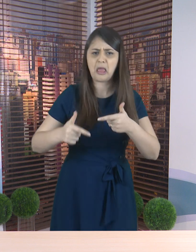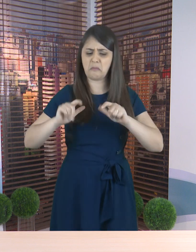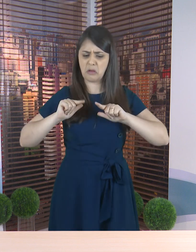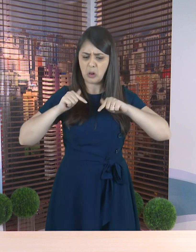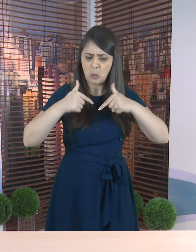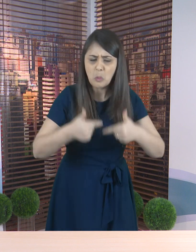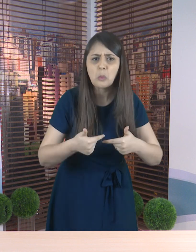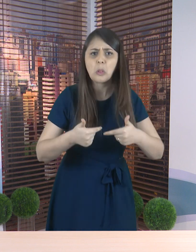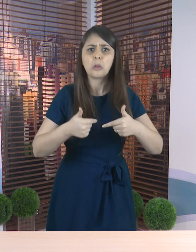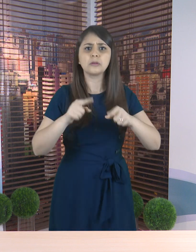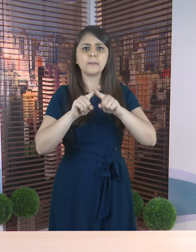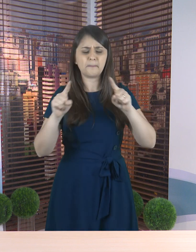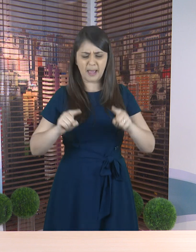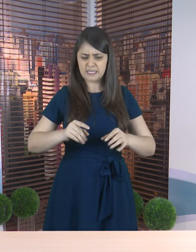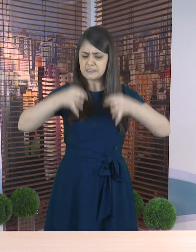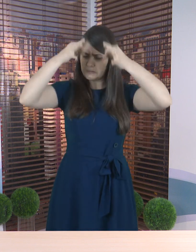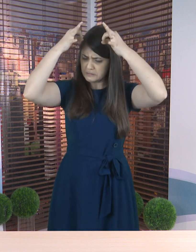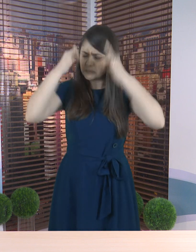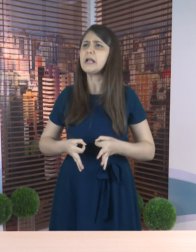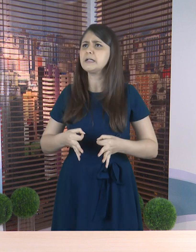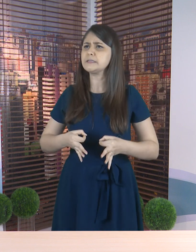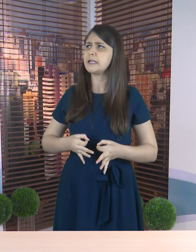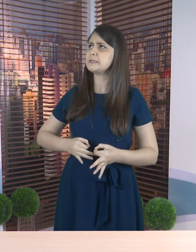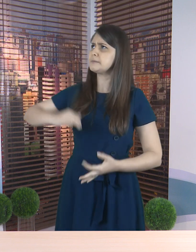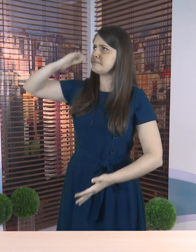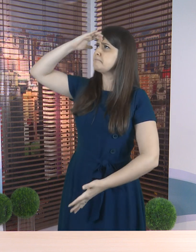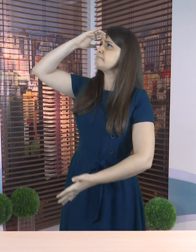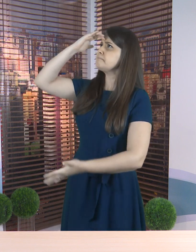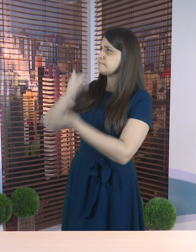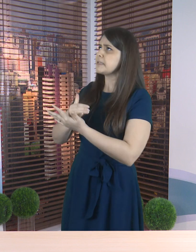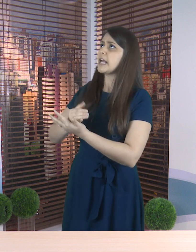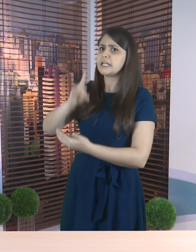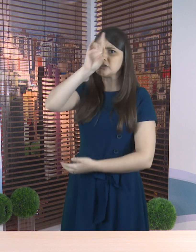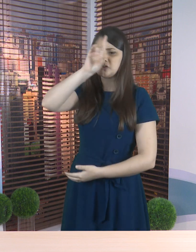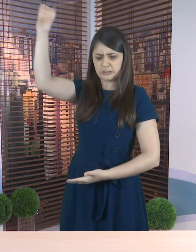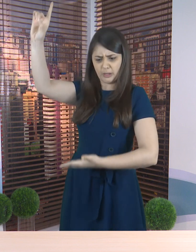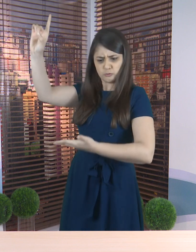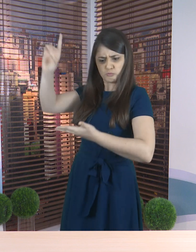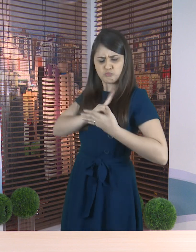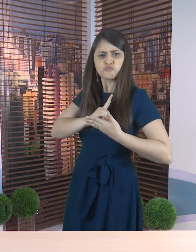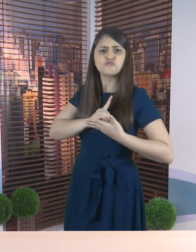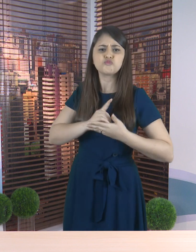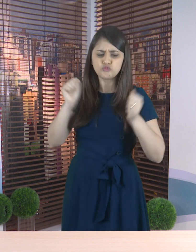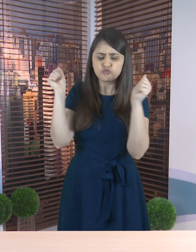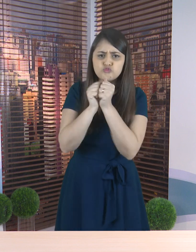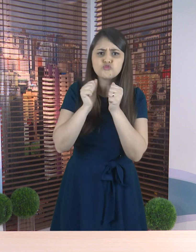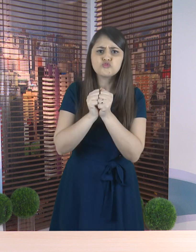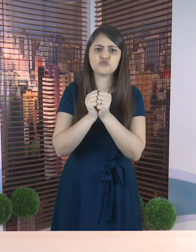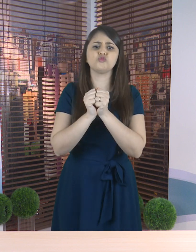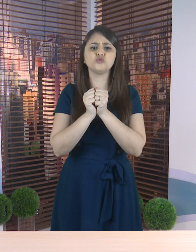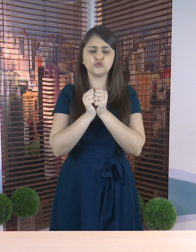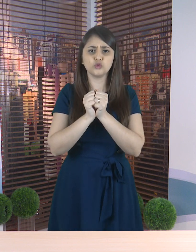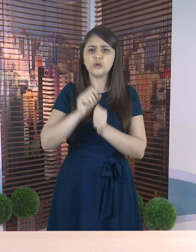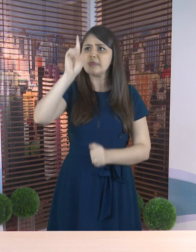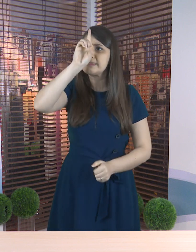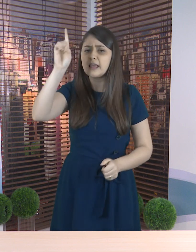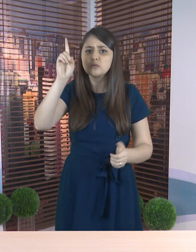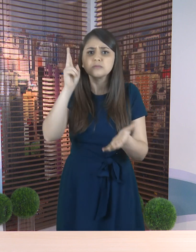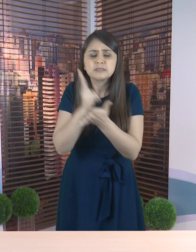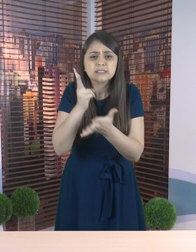Deus conosco. Nesse encontro, queremos deixar claro, basicamente, que o justo também passa